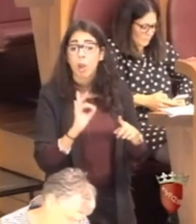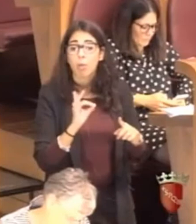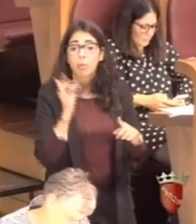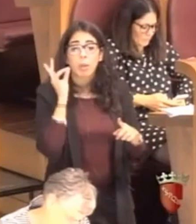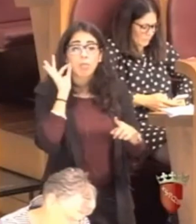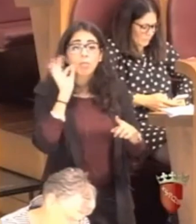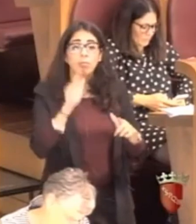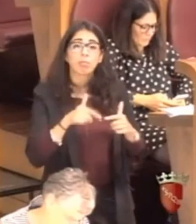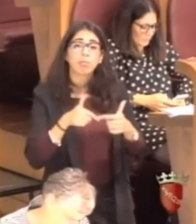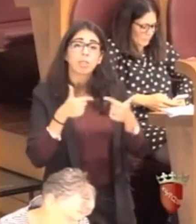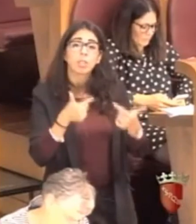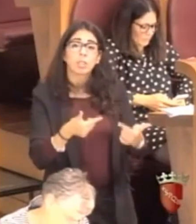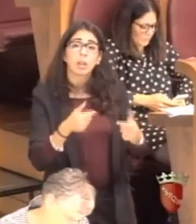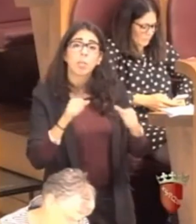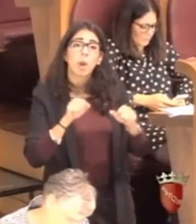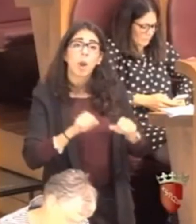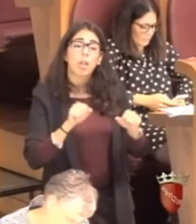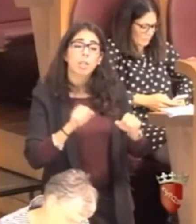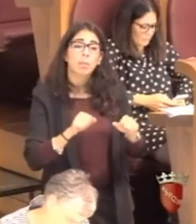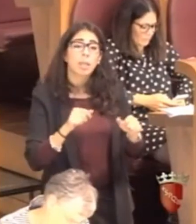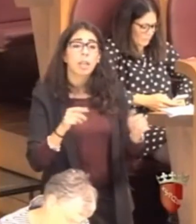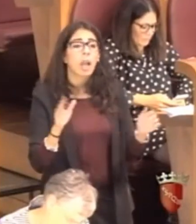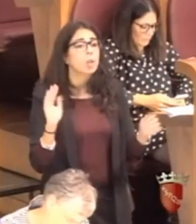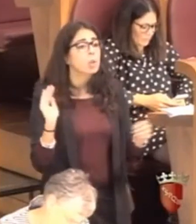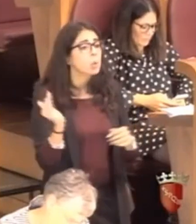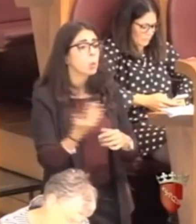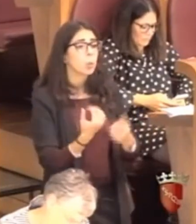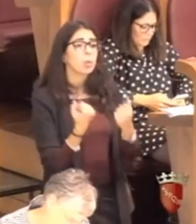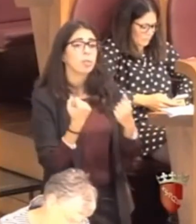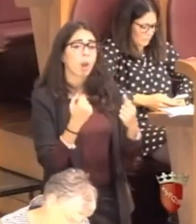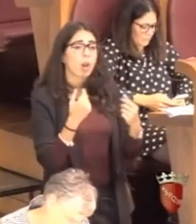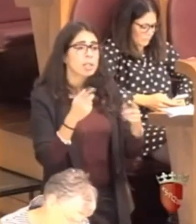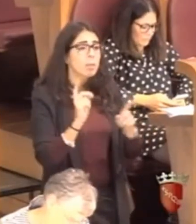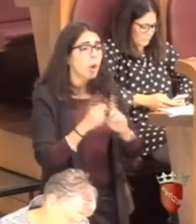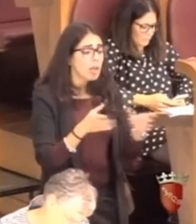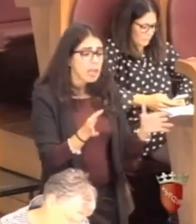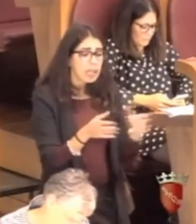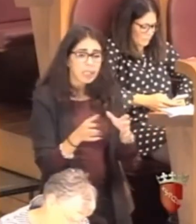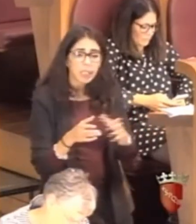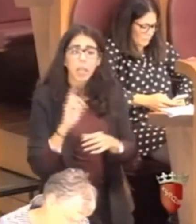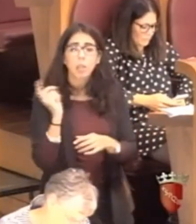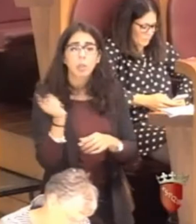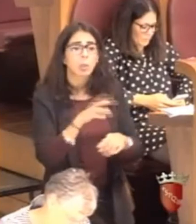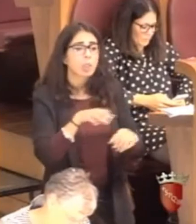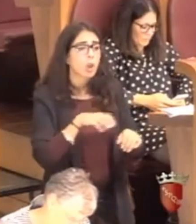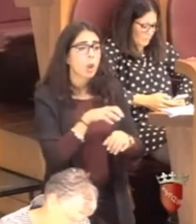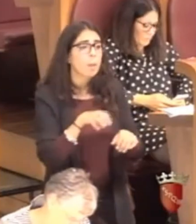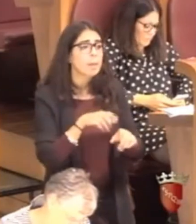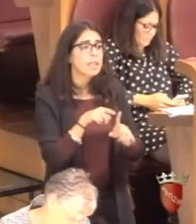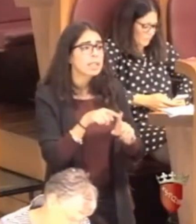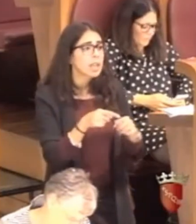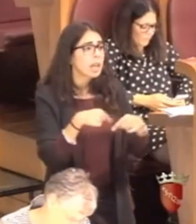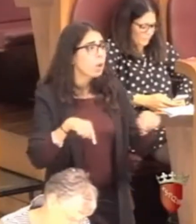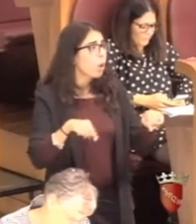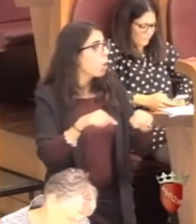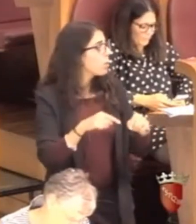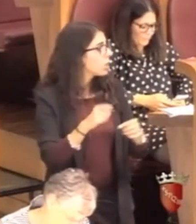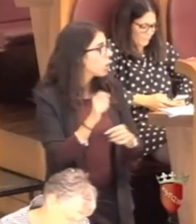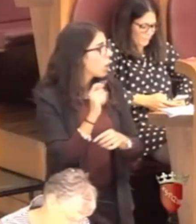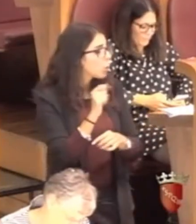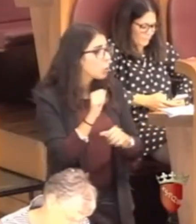la possibilità a tutte le forze politiche, a tutti i commissari della Commissione Cultura di